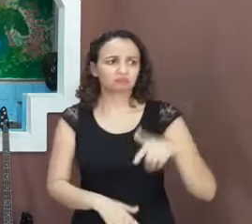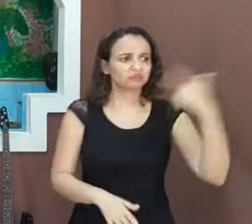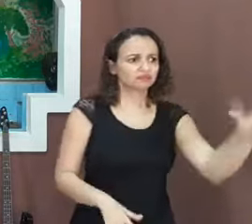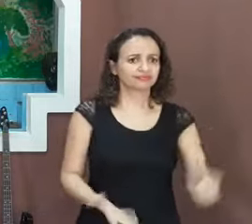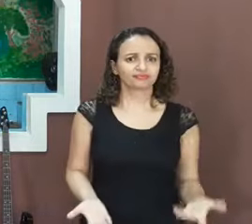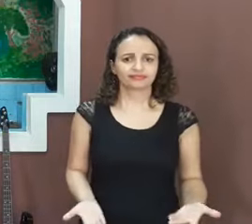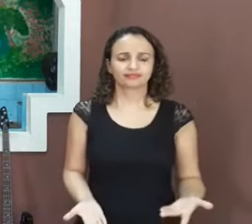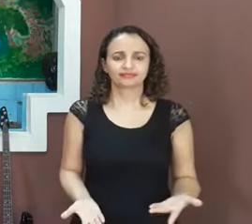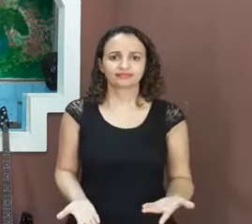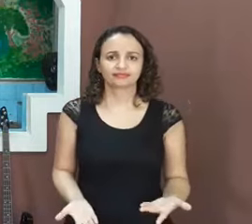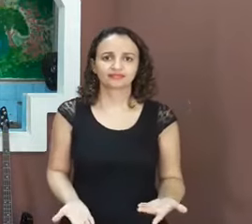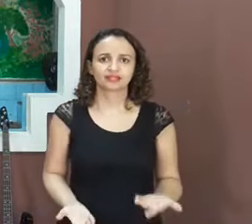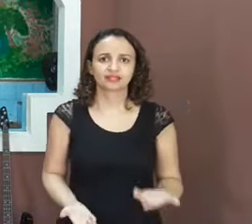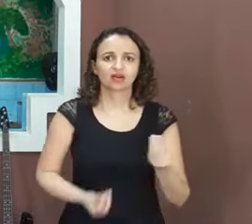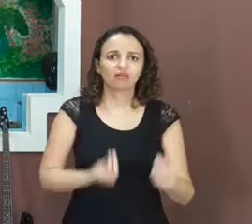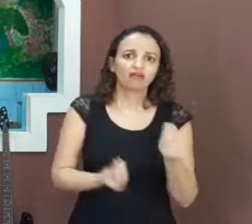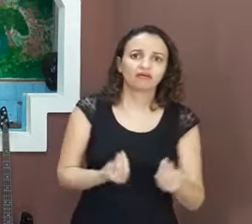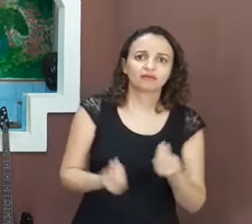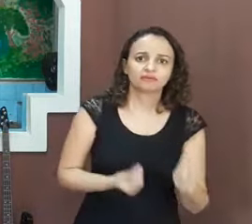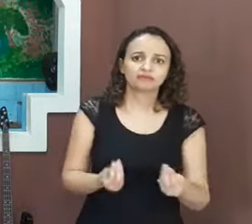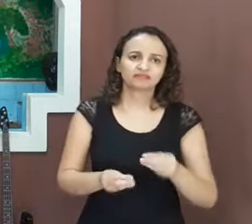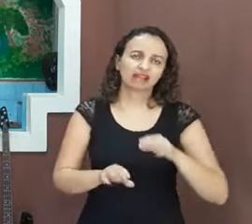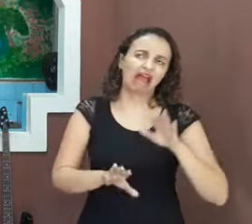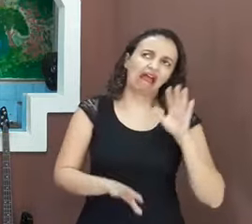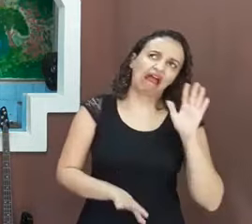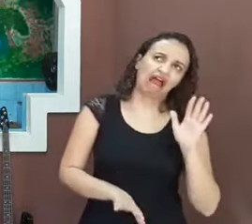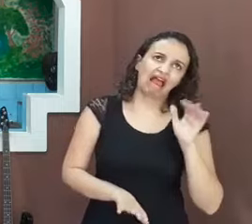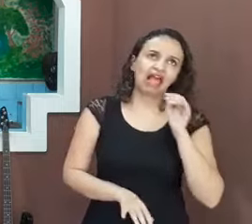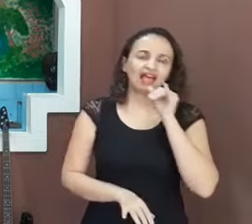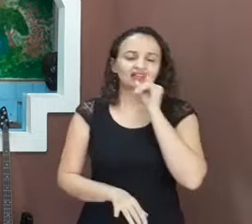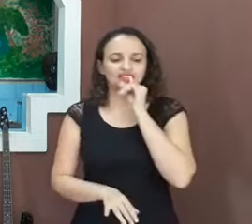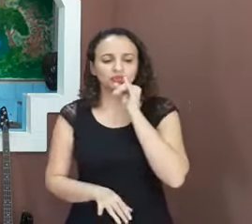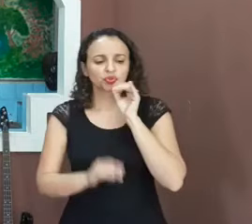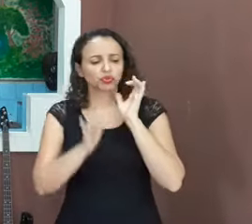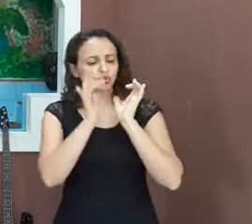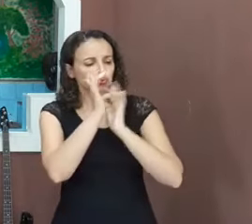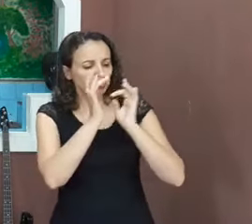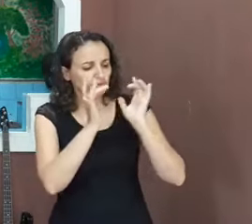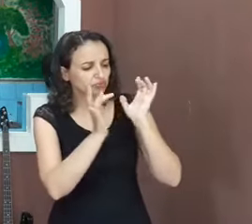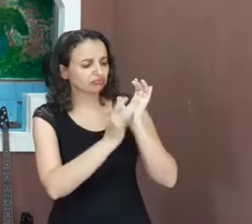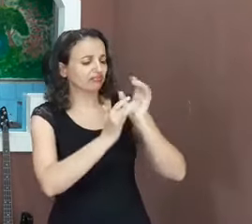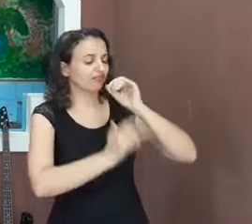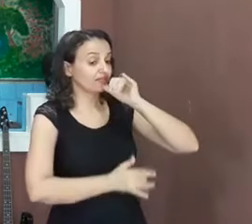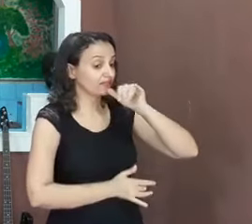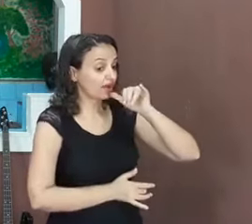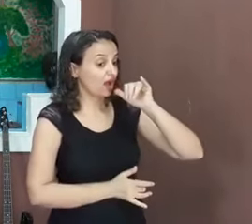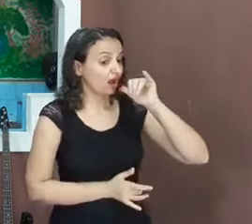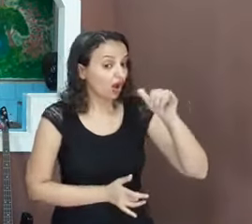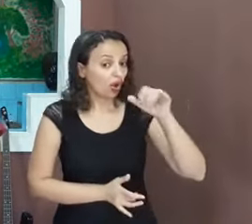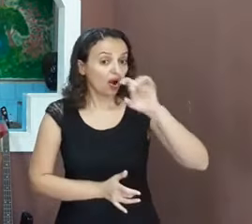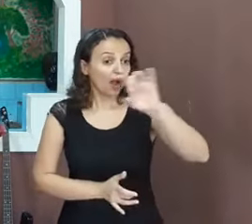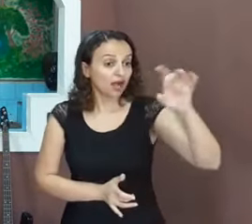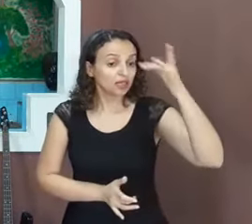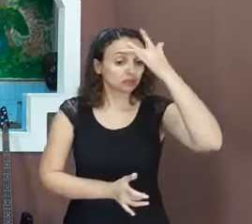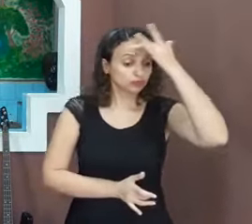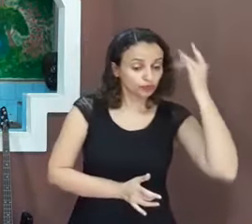fardo. Ah, pastor, mas lá Jesus não falou para levar a carga um dos